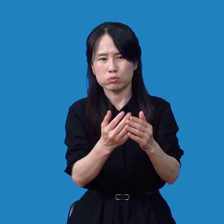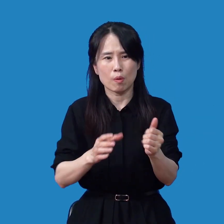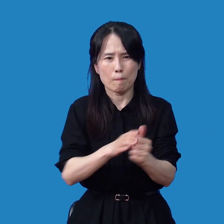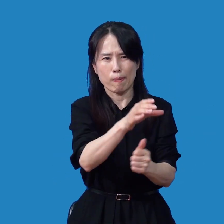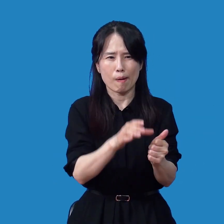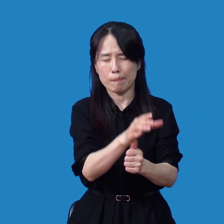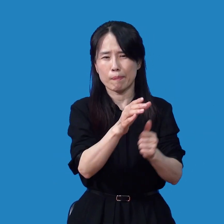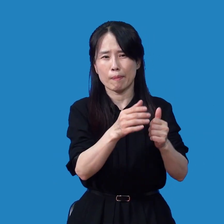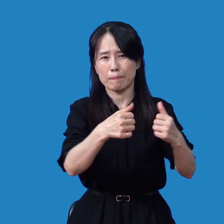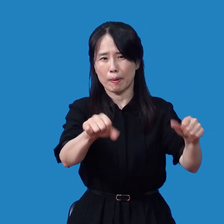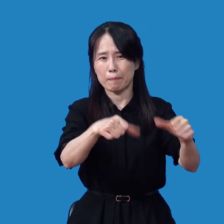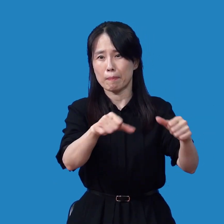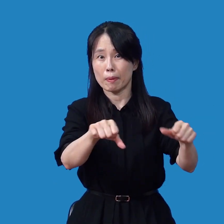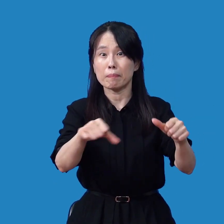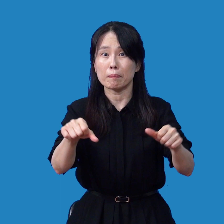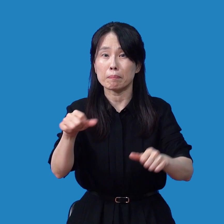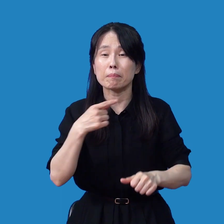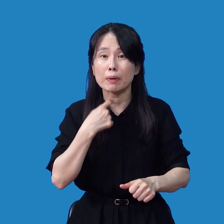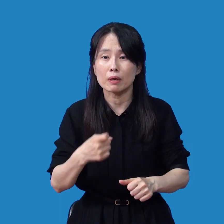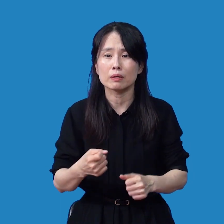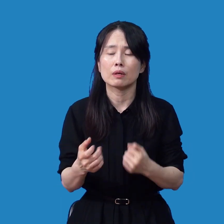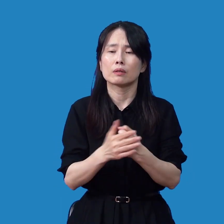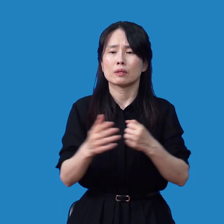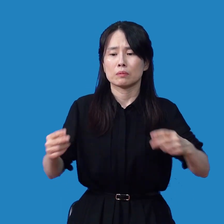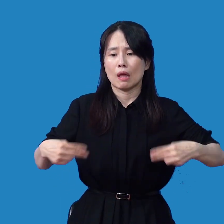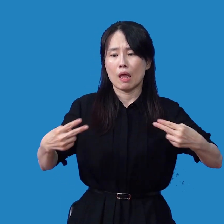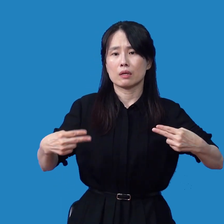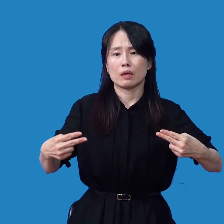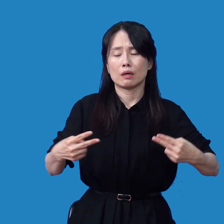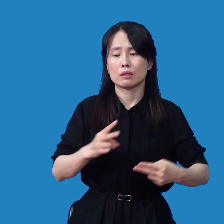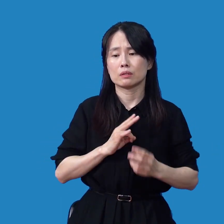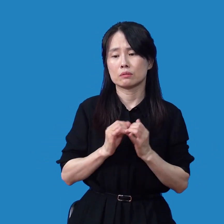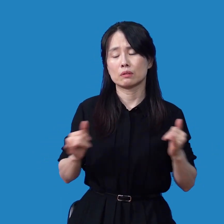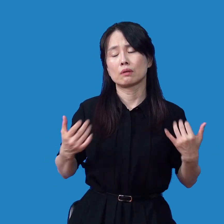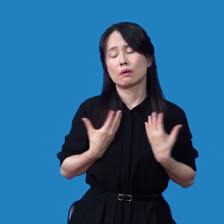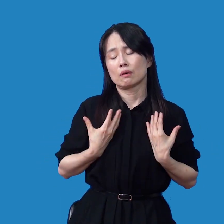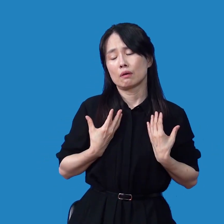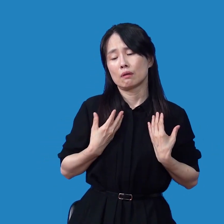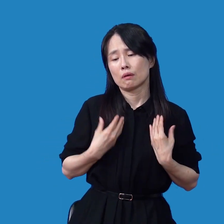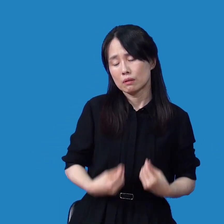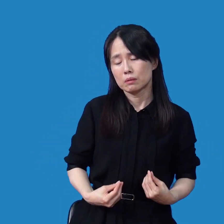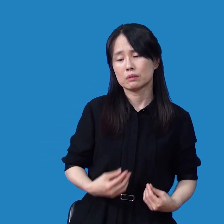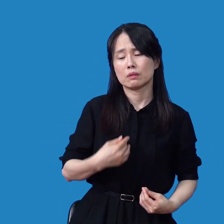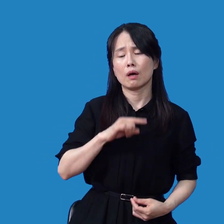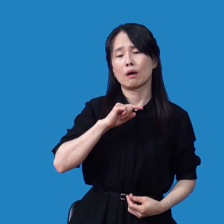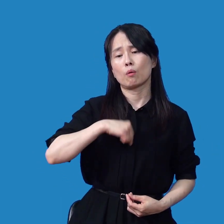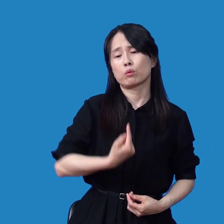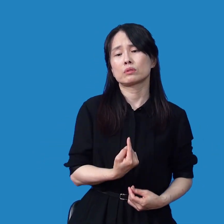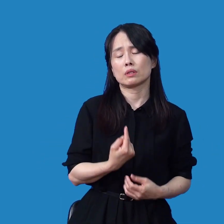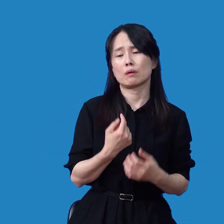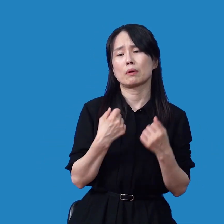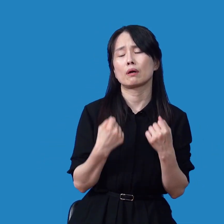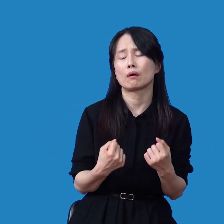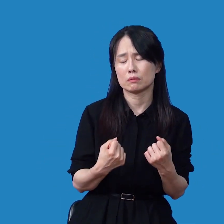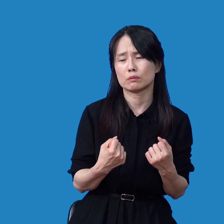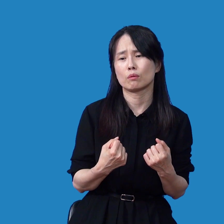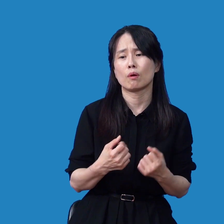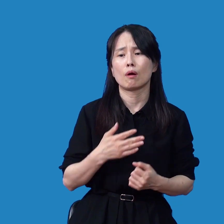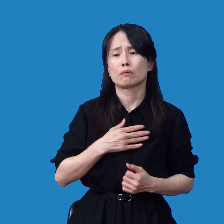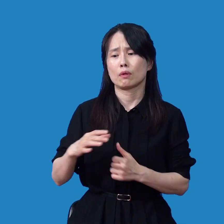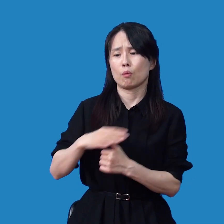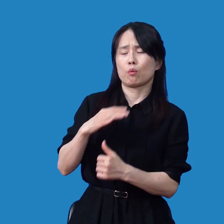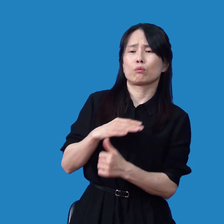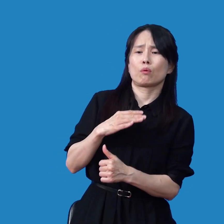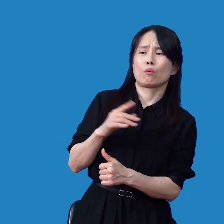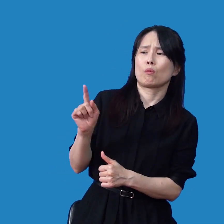엘리야 선지자가 낙심해서 하나님, 이제 저밖에 안 남았는데 저도 죽이려고 혈안이 되어서 이